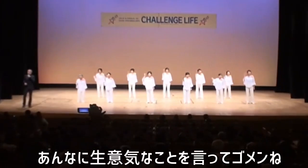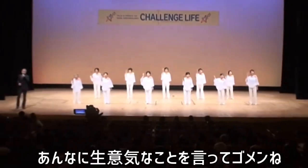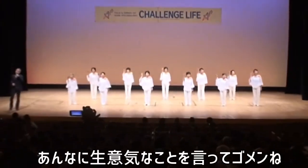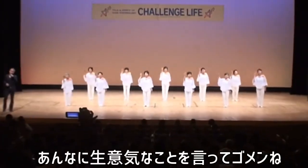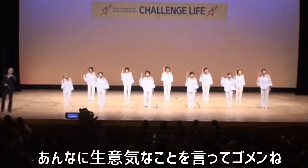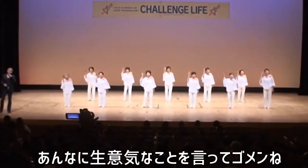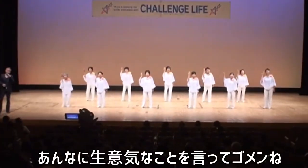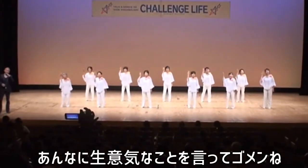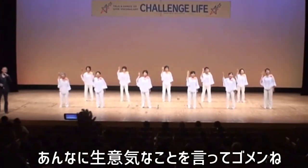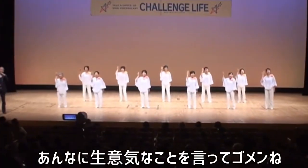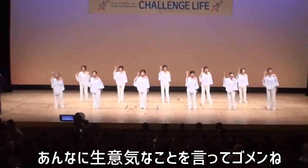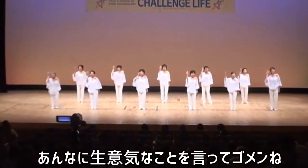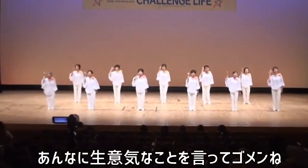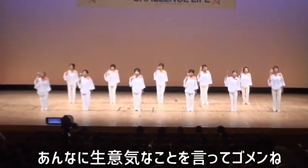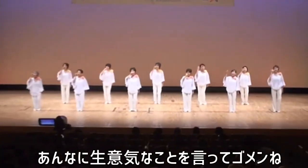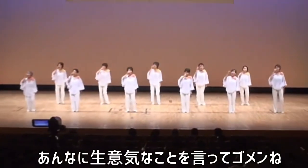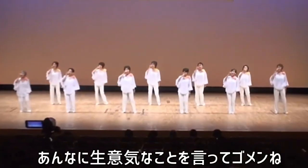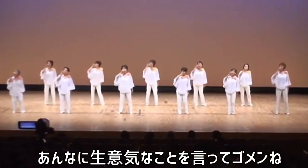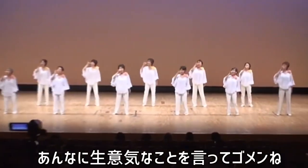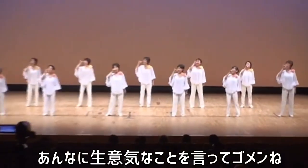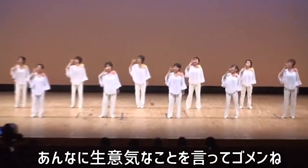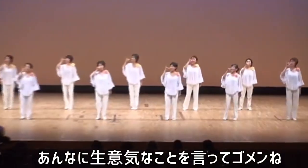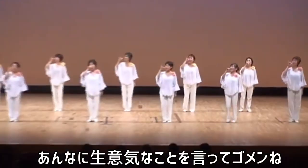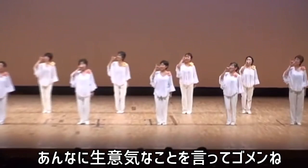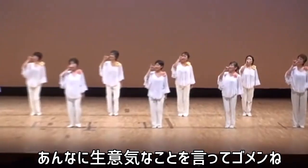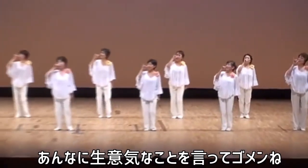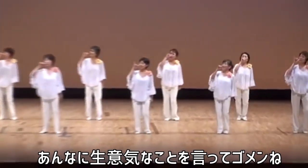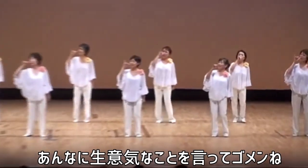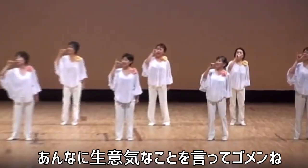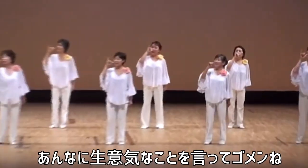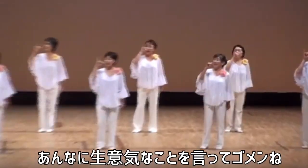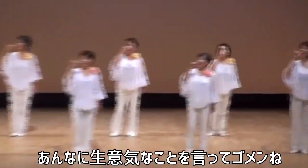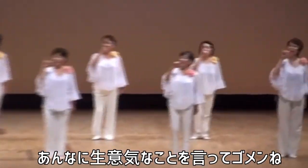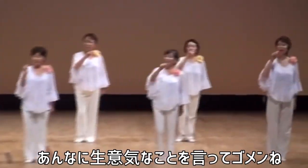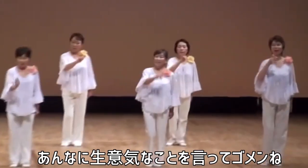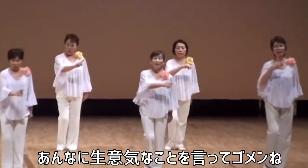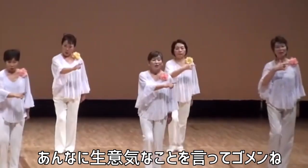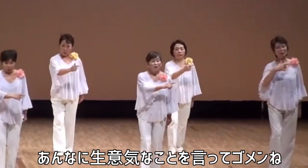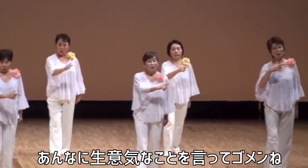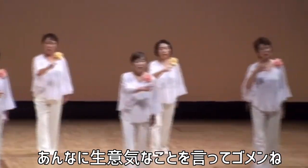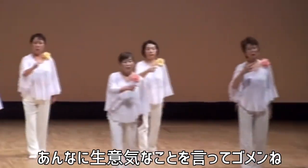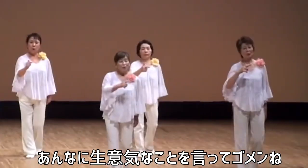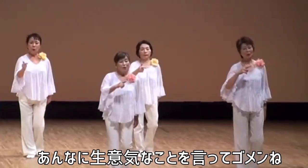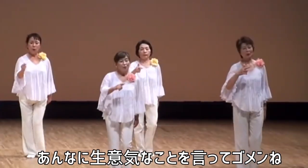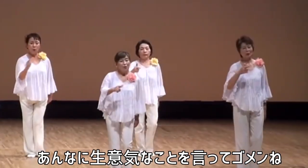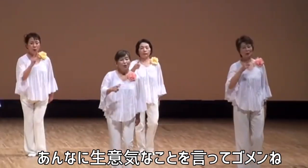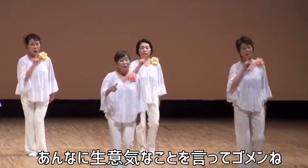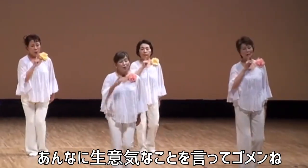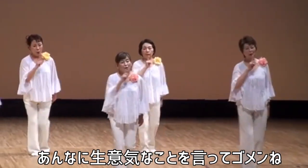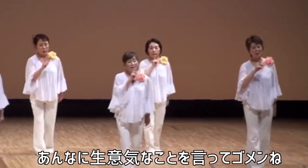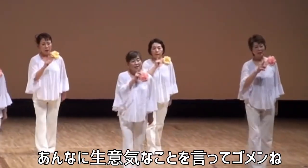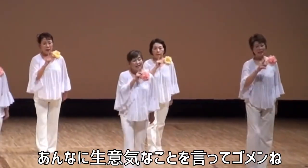あんなに生意気なこと